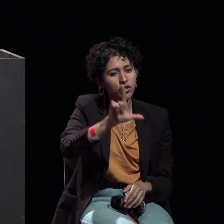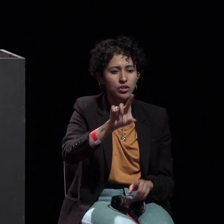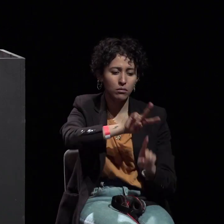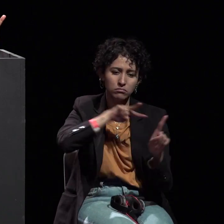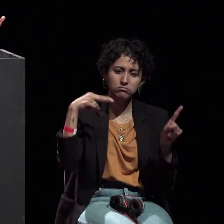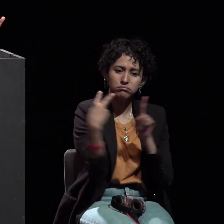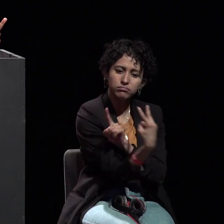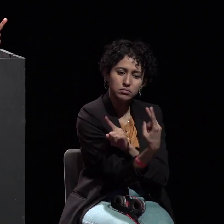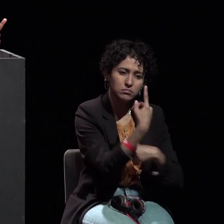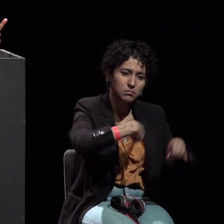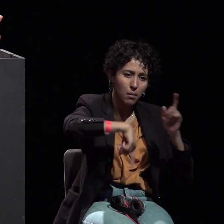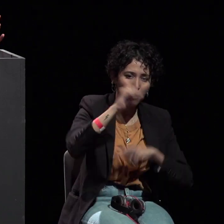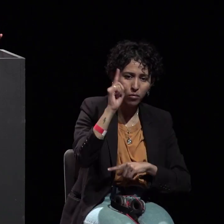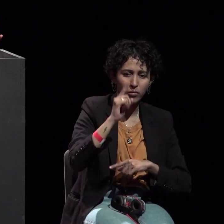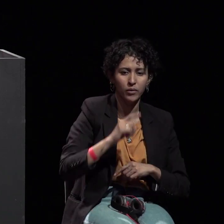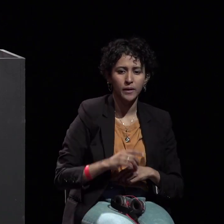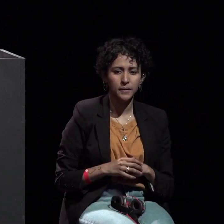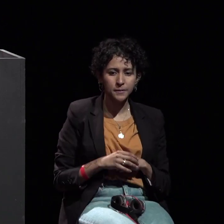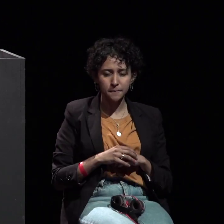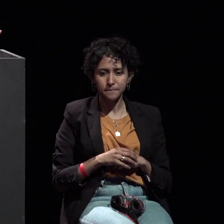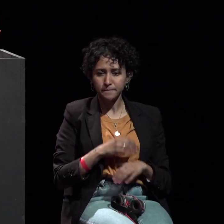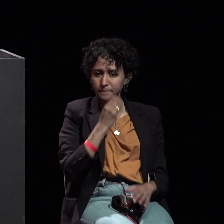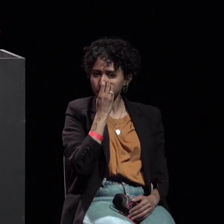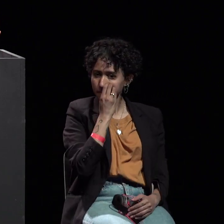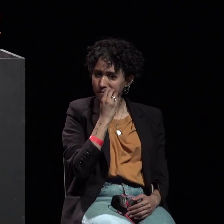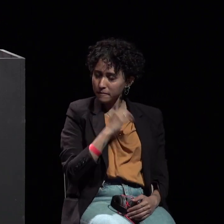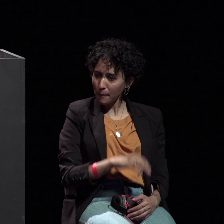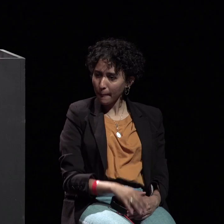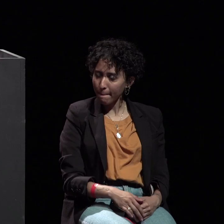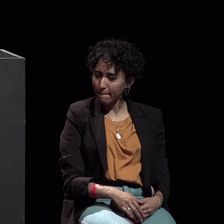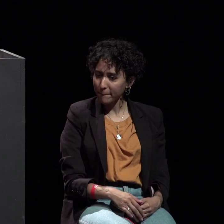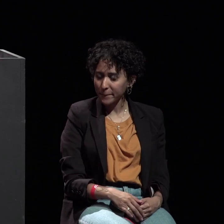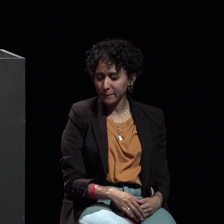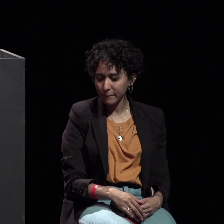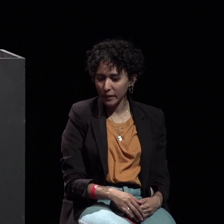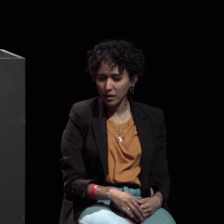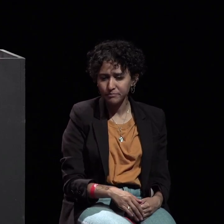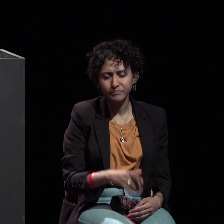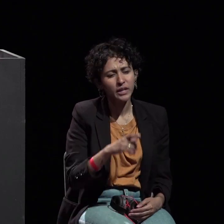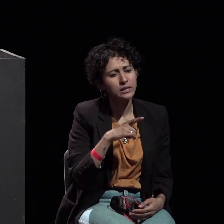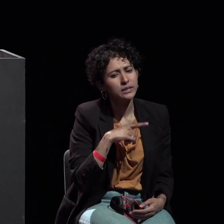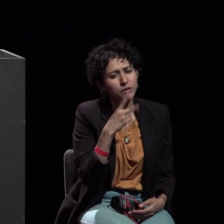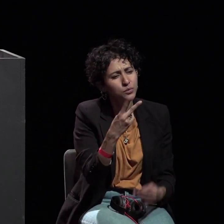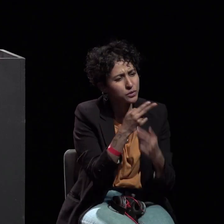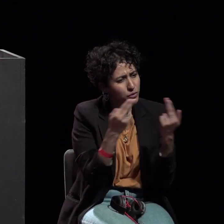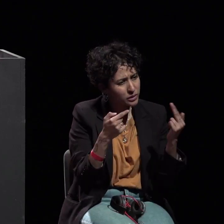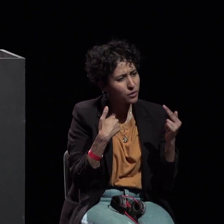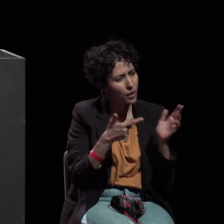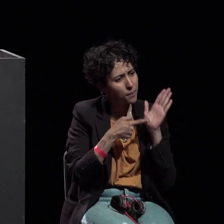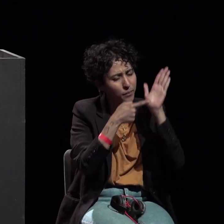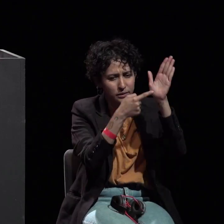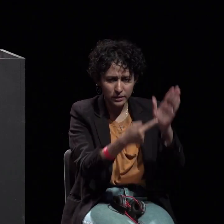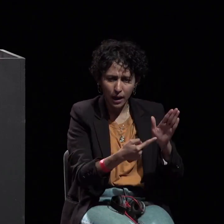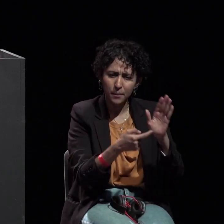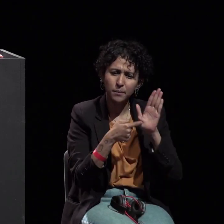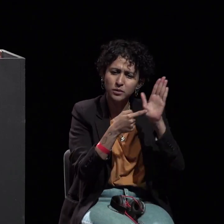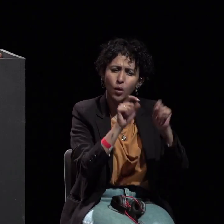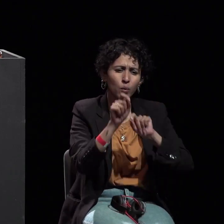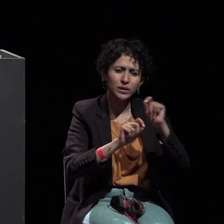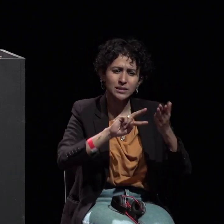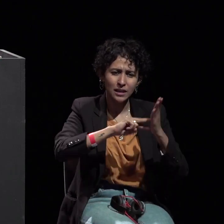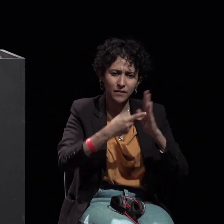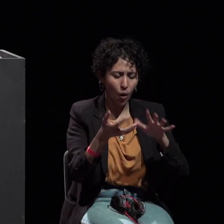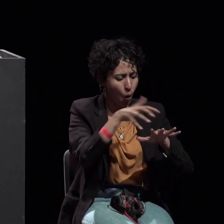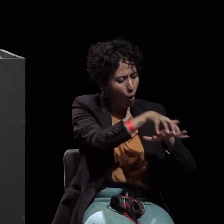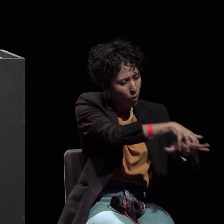Existem dois exemplos que eu acho que revelam muito esse processo tensional entre o colonizado e o descolonizado do